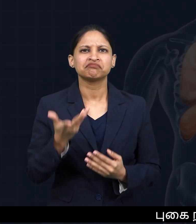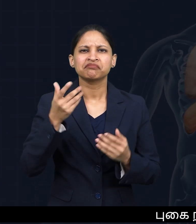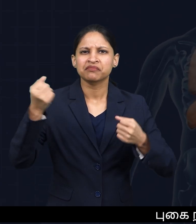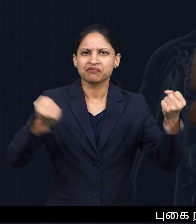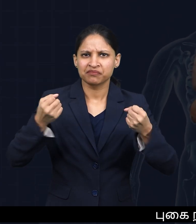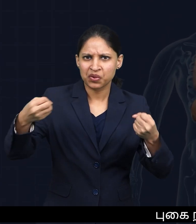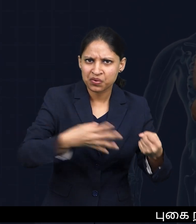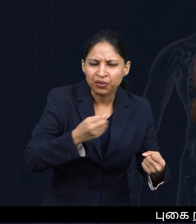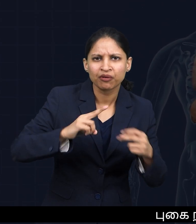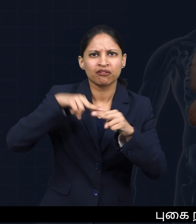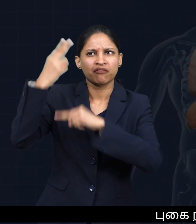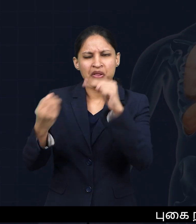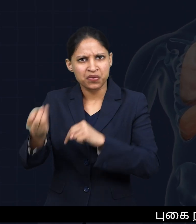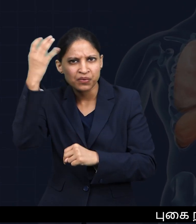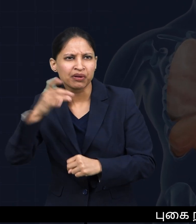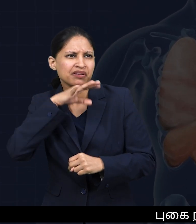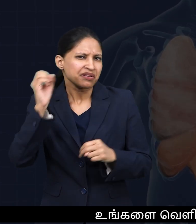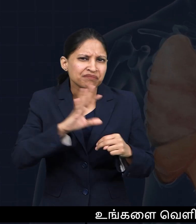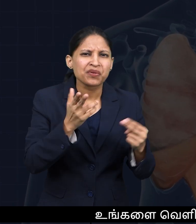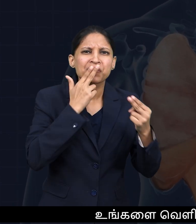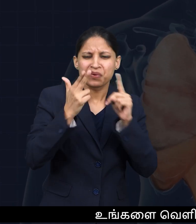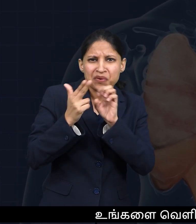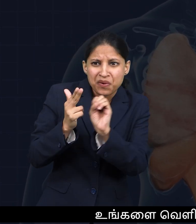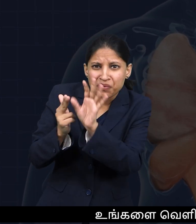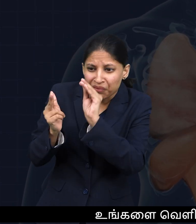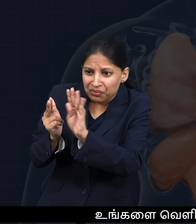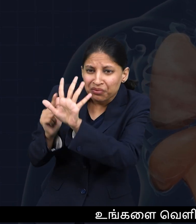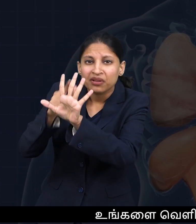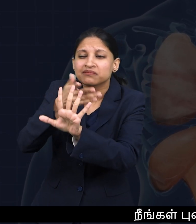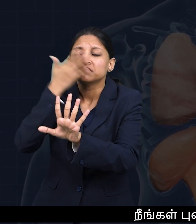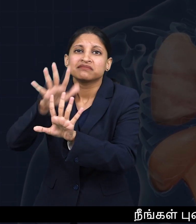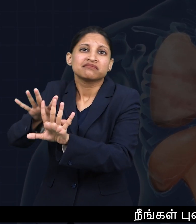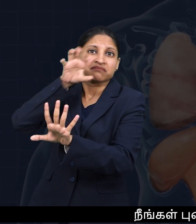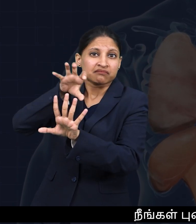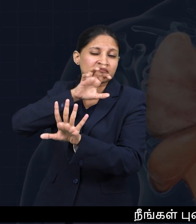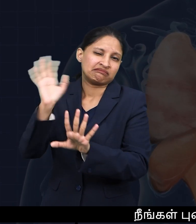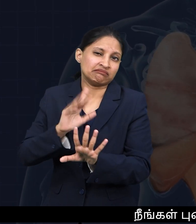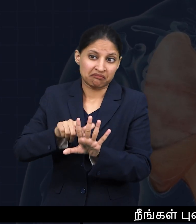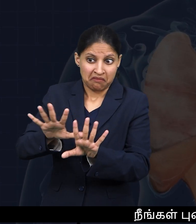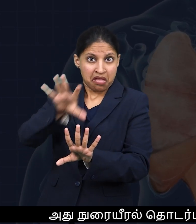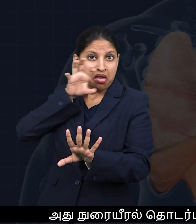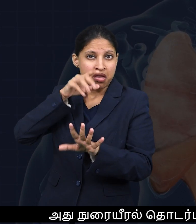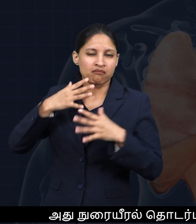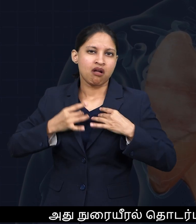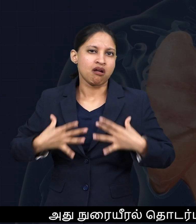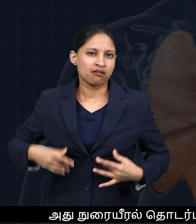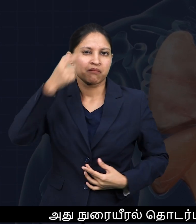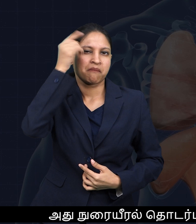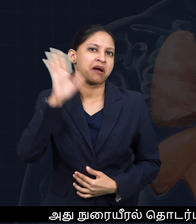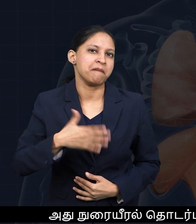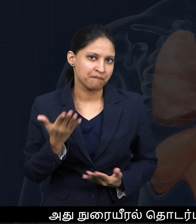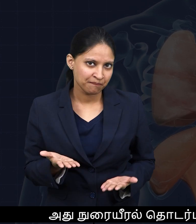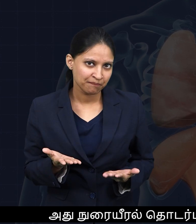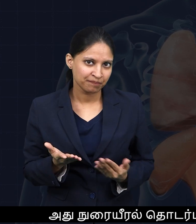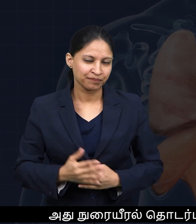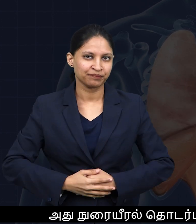புகை நிரம்பிய இடத்தில் உங்களை வெளிப்படுத்திக் கொள்ளாதீர்கள். நீங்கள் புகையை சுவாசித்தால் அது நுரையீரல்